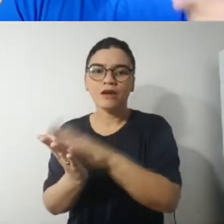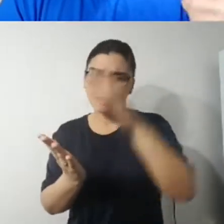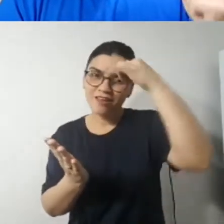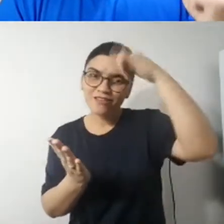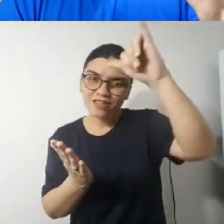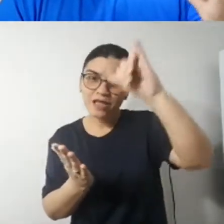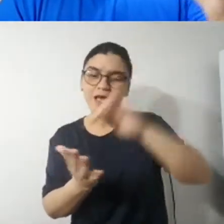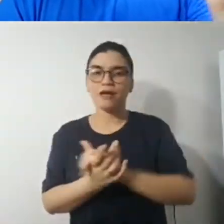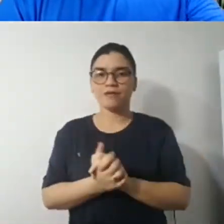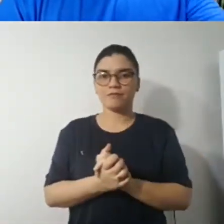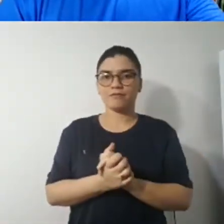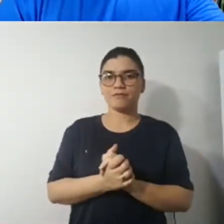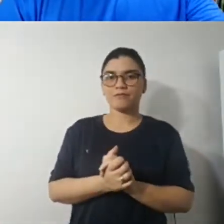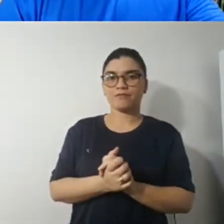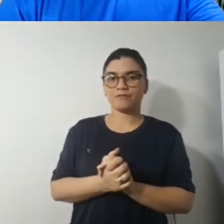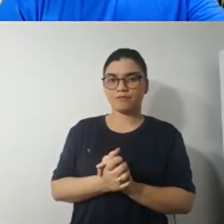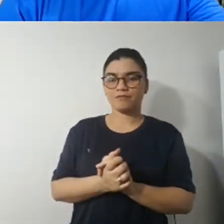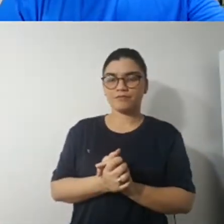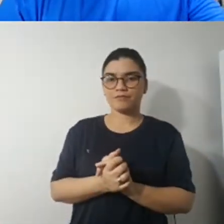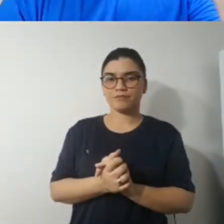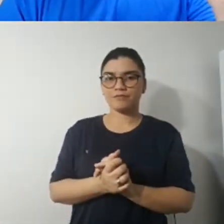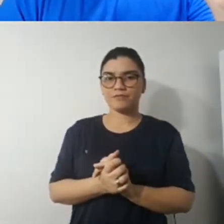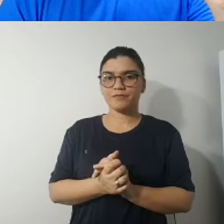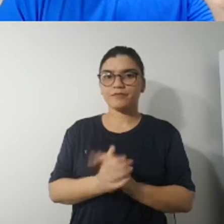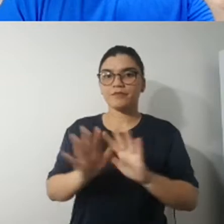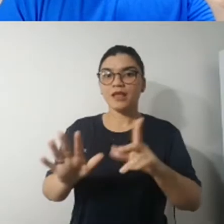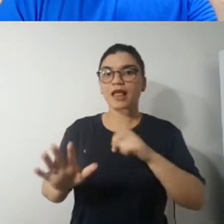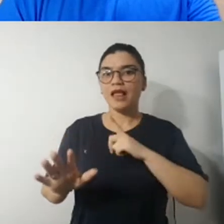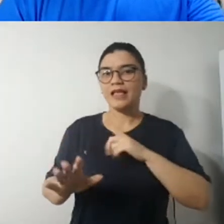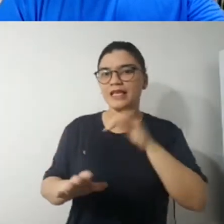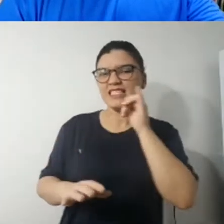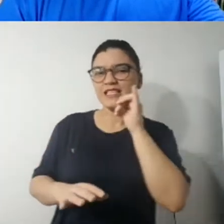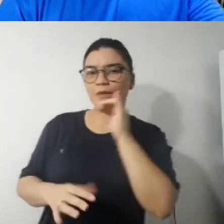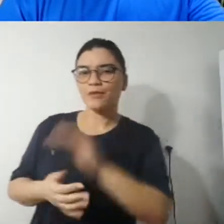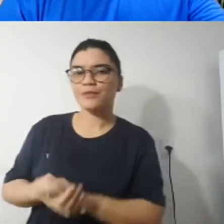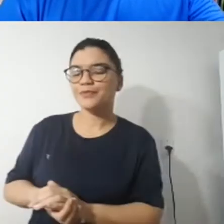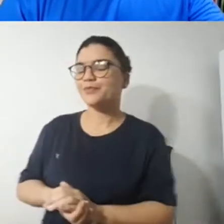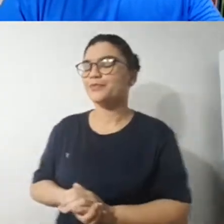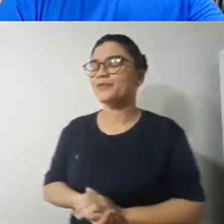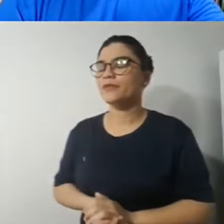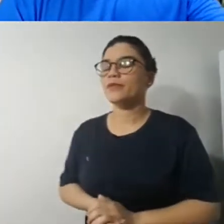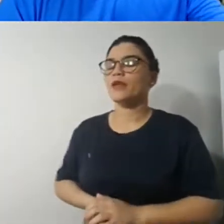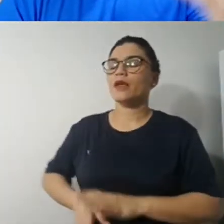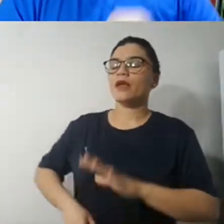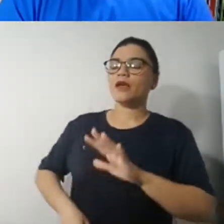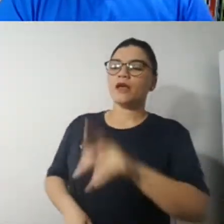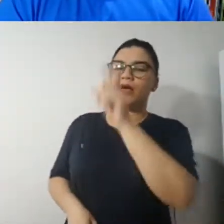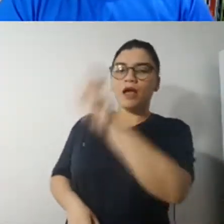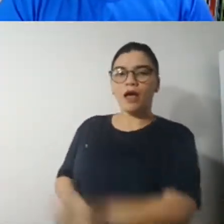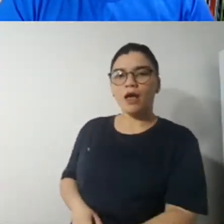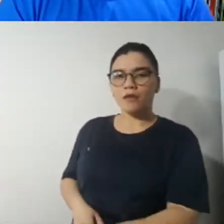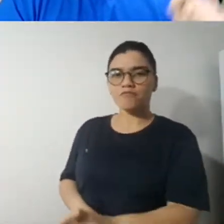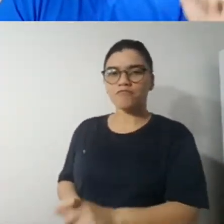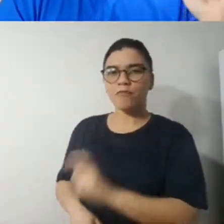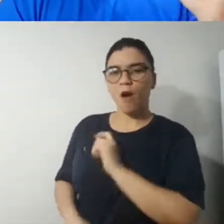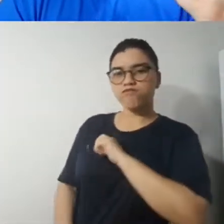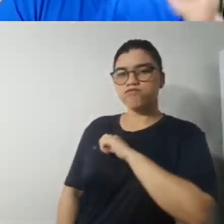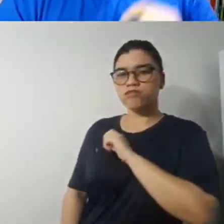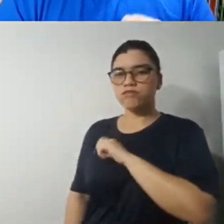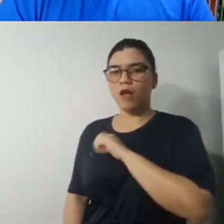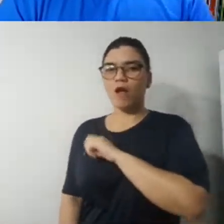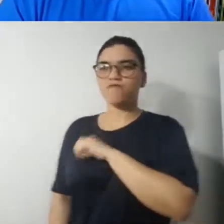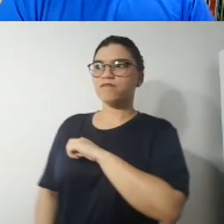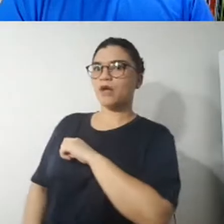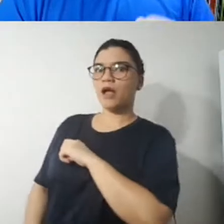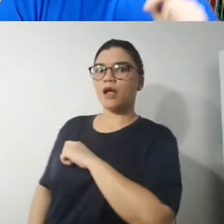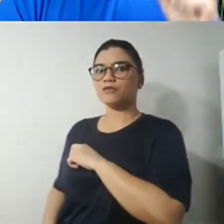não pagarem com a mesma moeda de maldade daqueles que fizeram contra eles, ou que estão